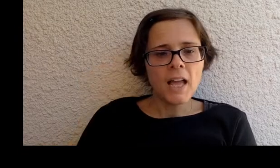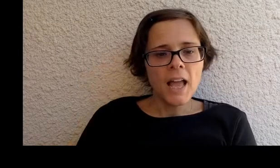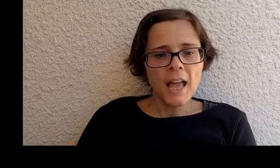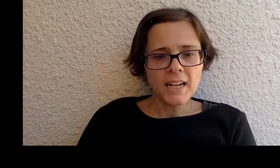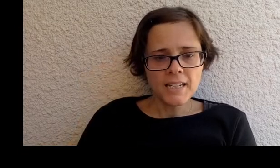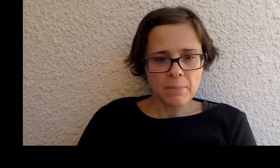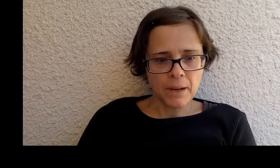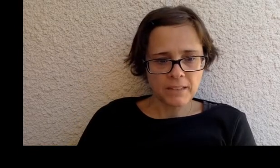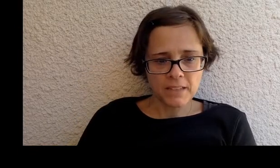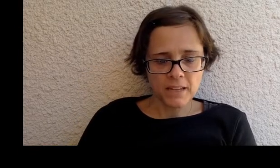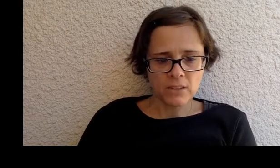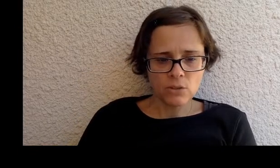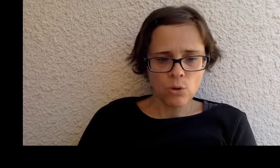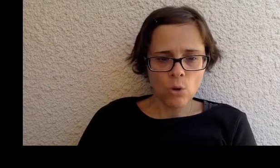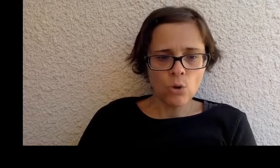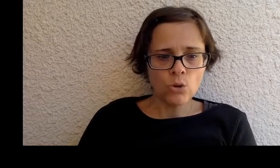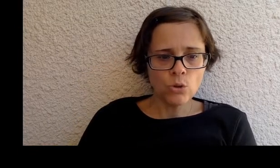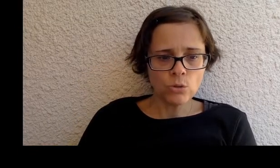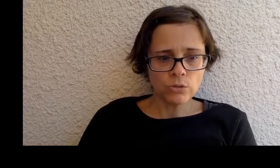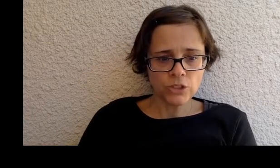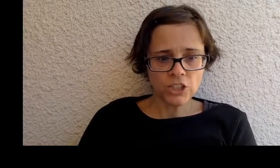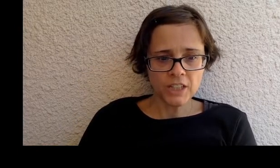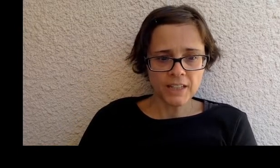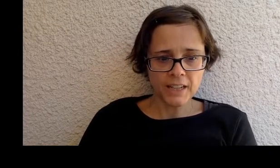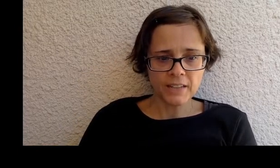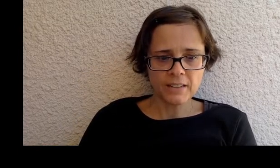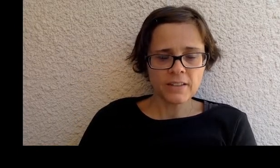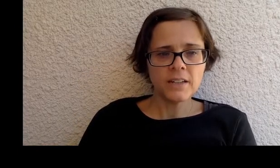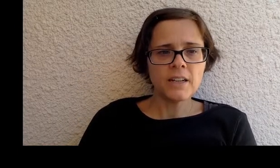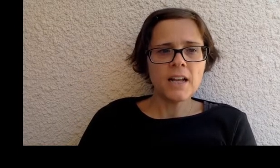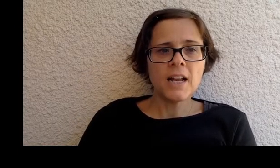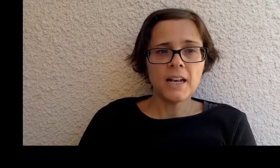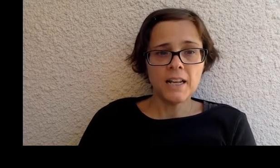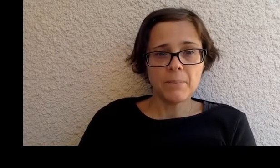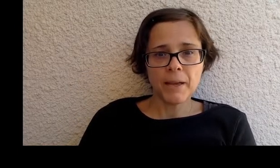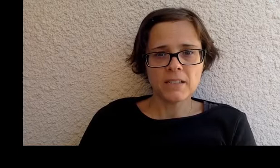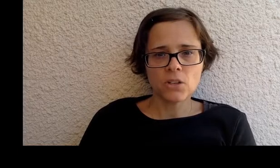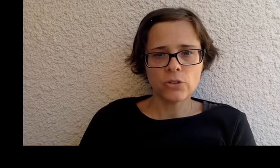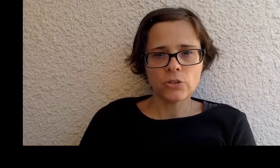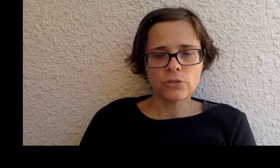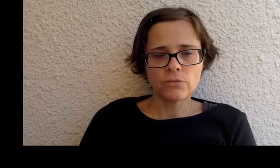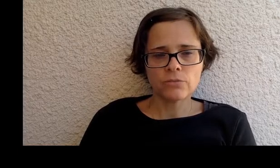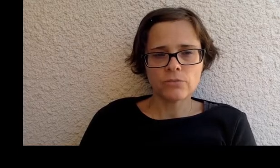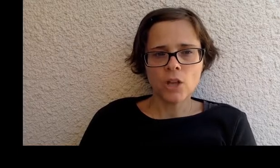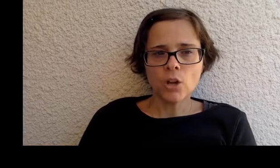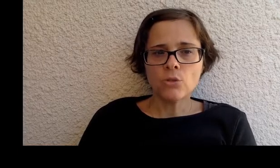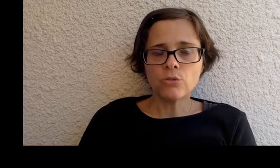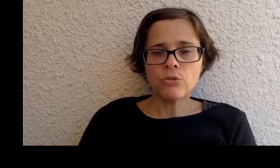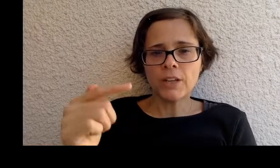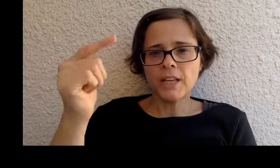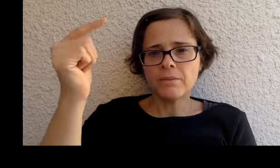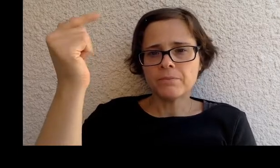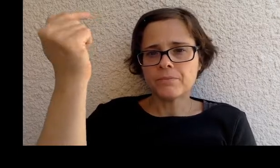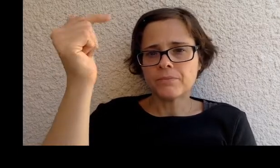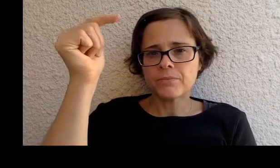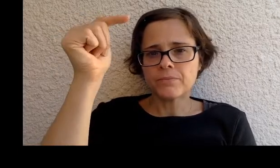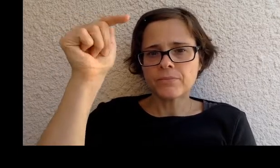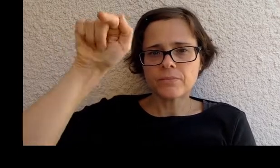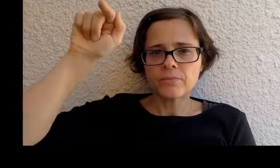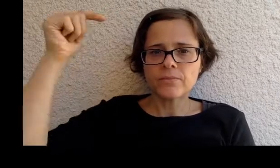toutes ces personnes-là, elles appartiennent au nom générique les personnes. Donc vous voyez,